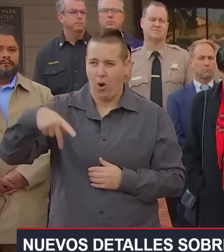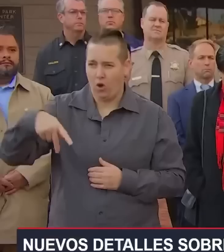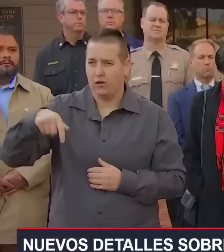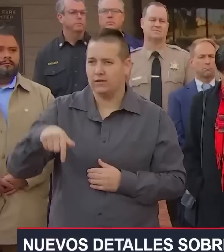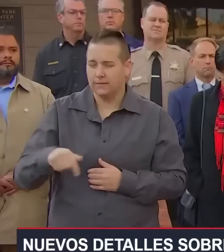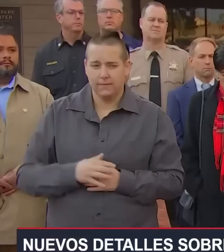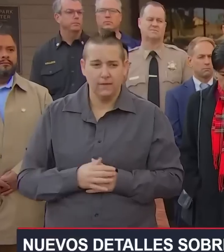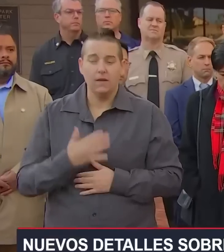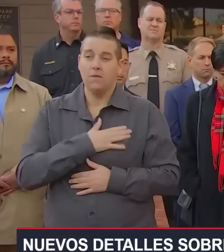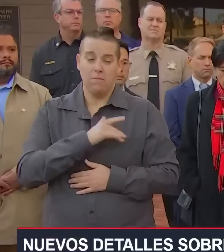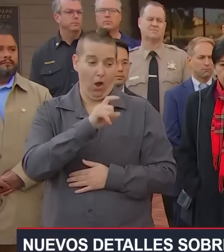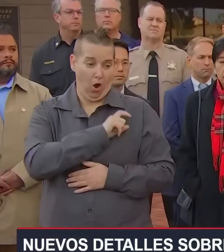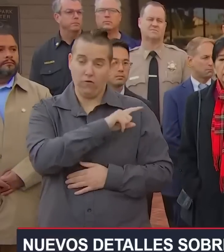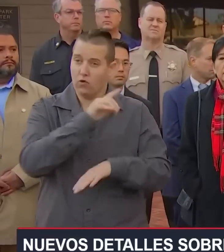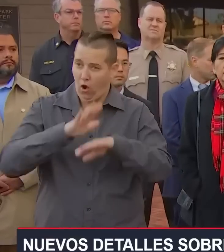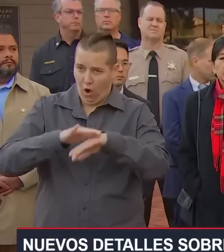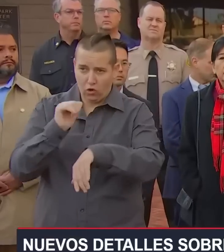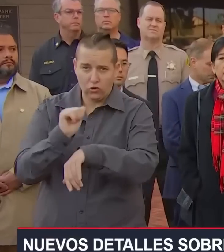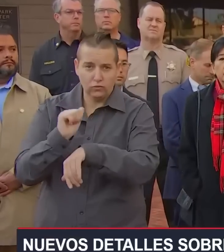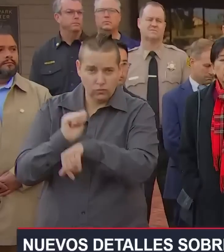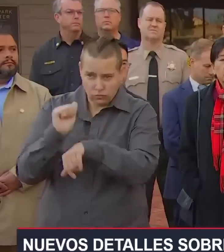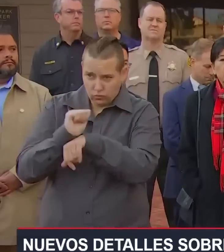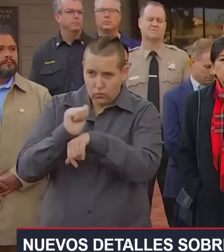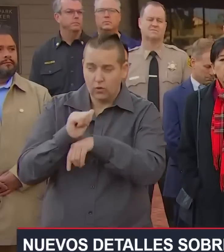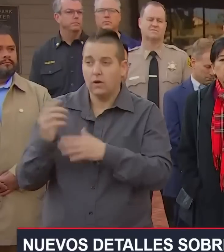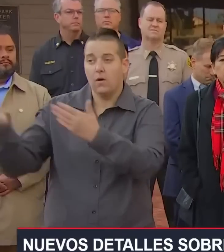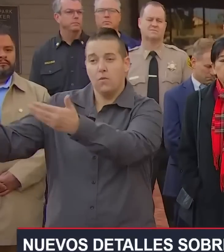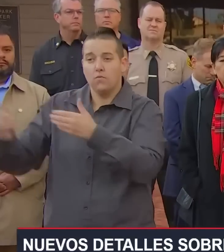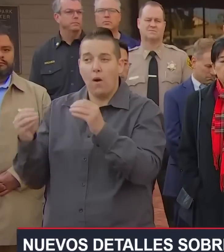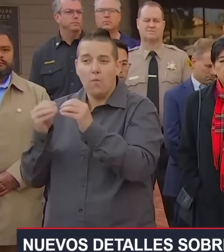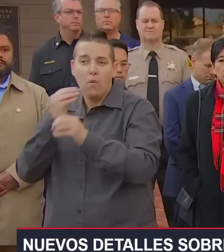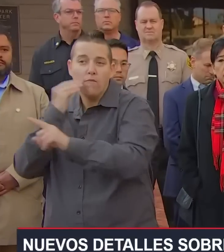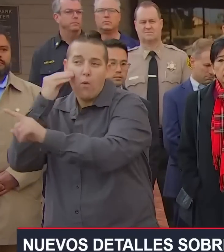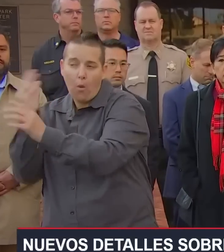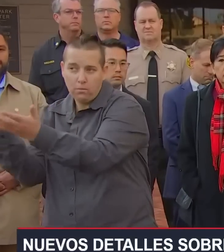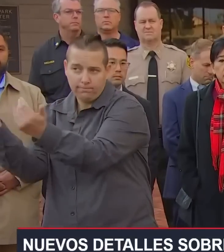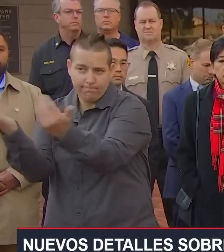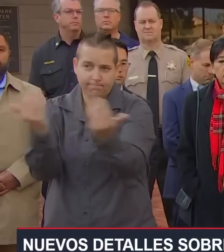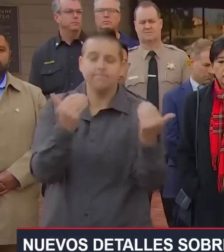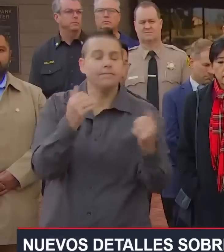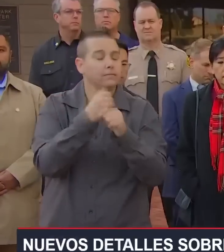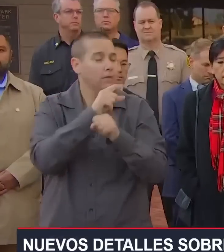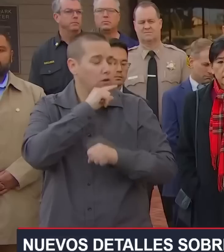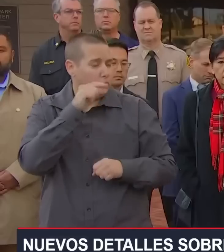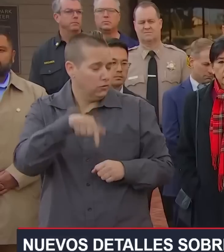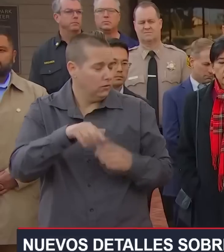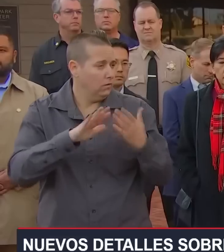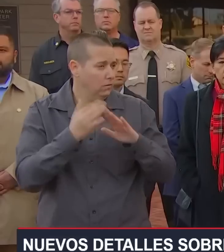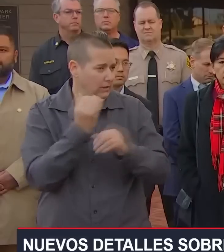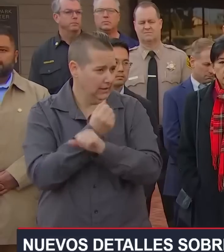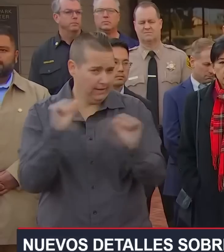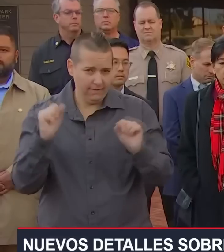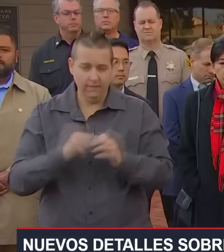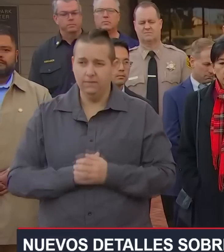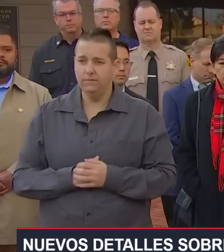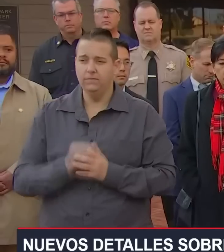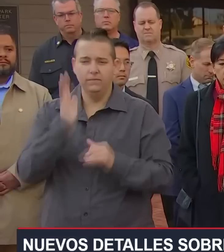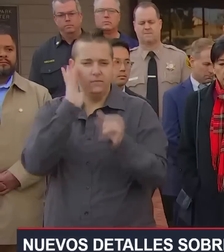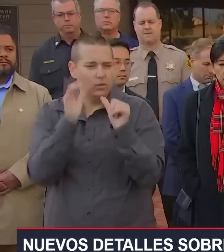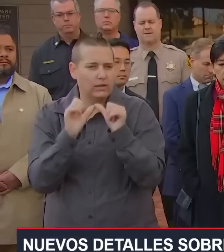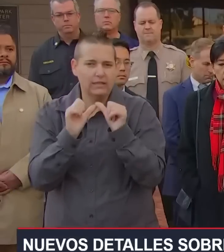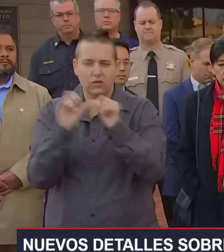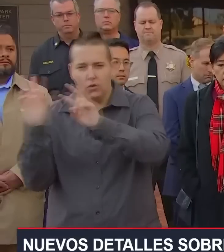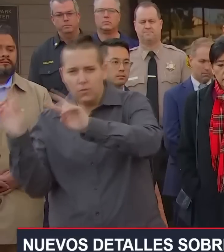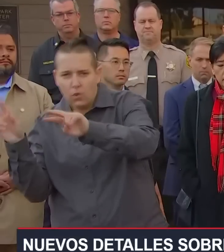momento es la seguridad en la ciudad de Monterrey Park mis oficiales están activos activamos